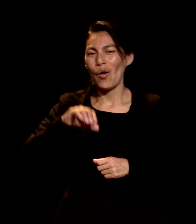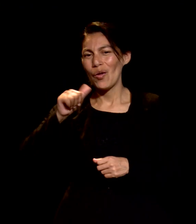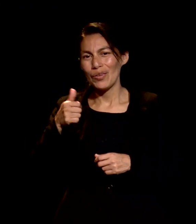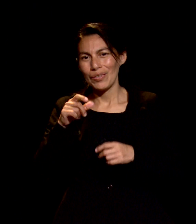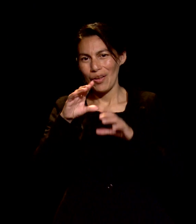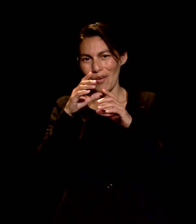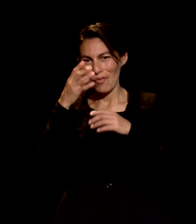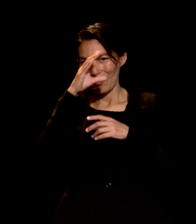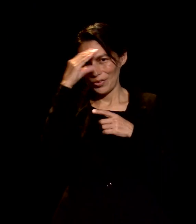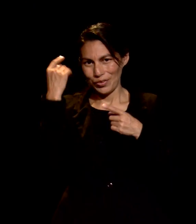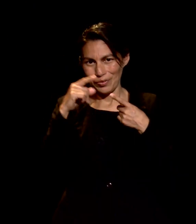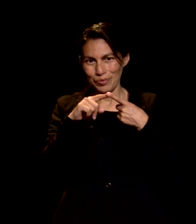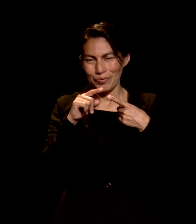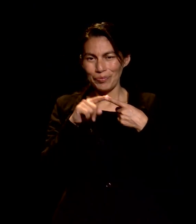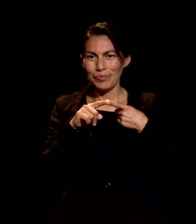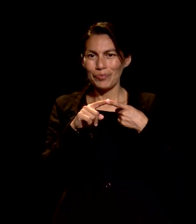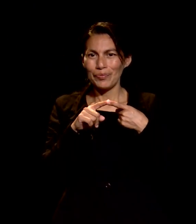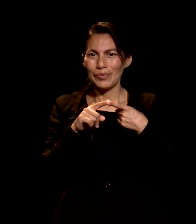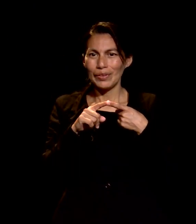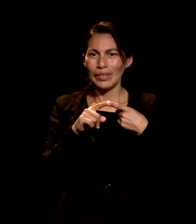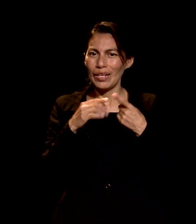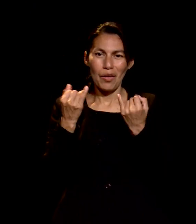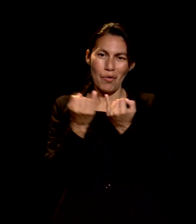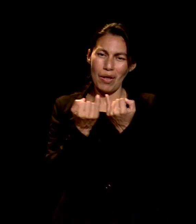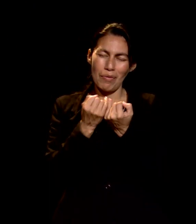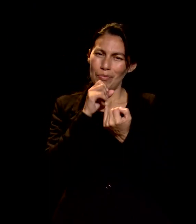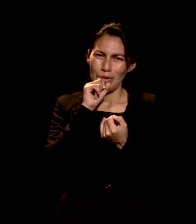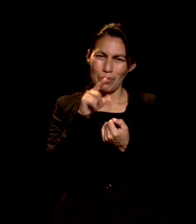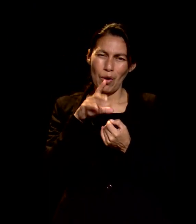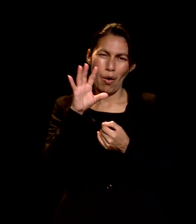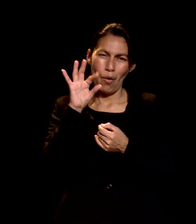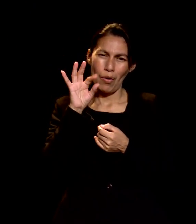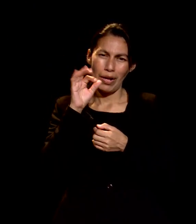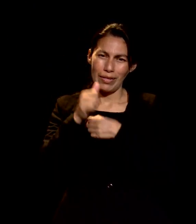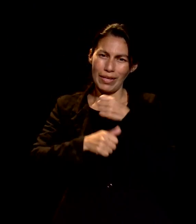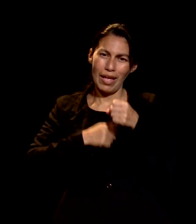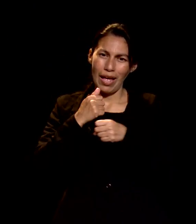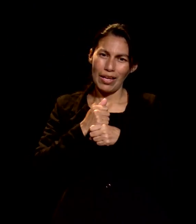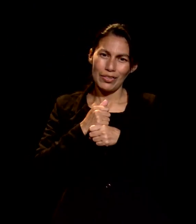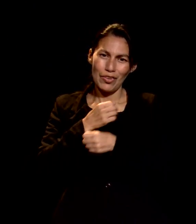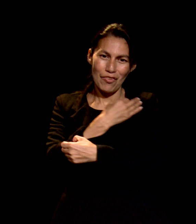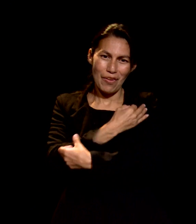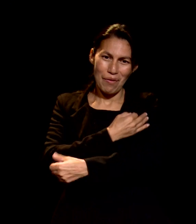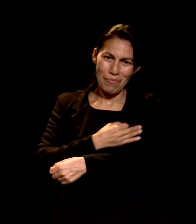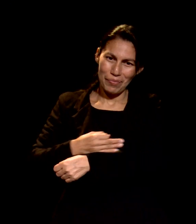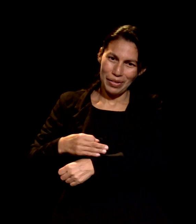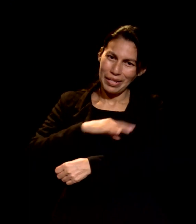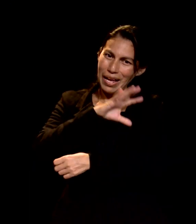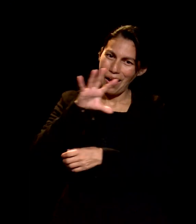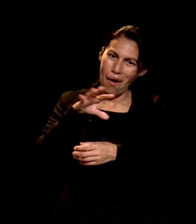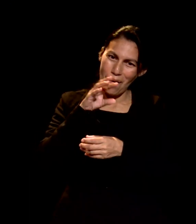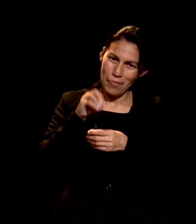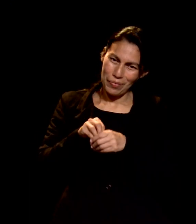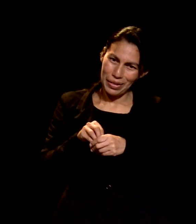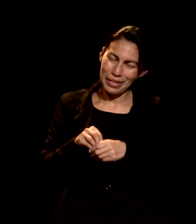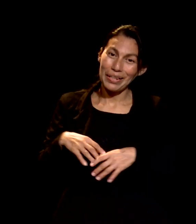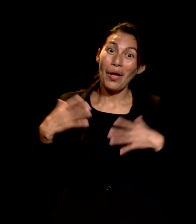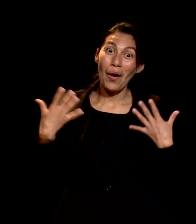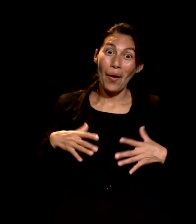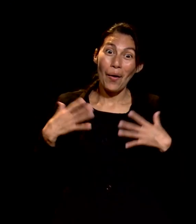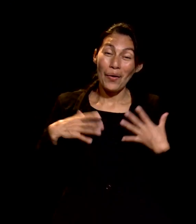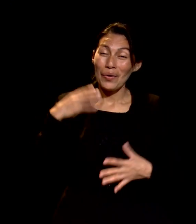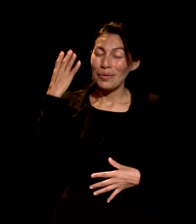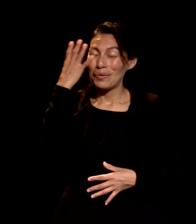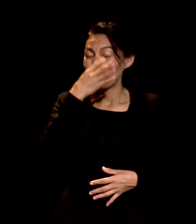fue también de cuando cumplimos 40 años la familia completa ahí todos que